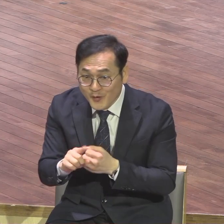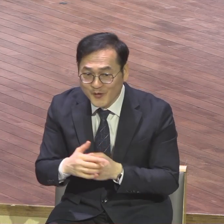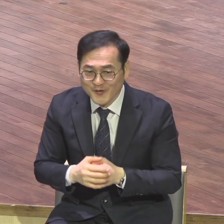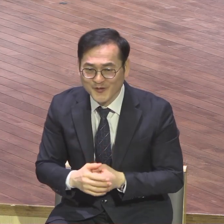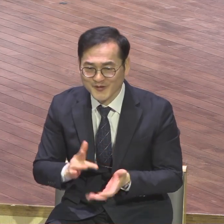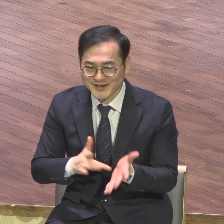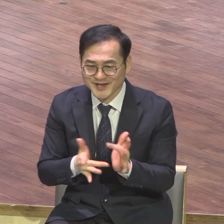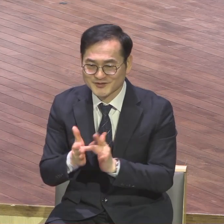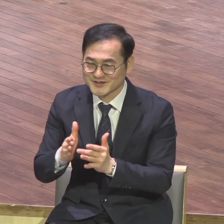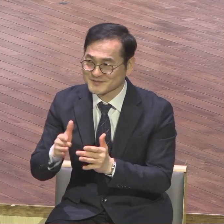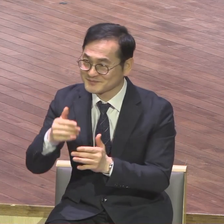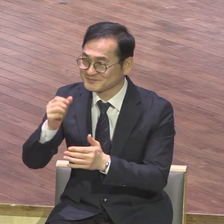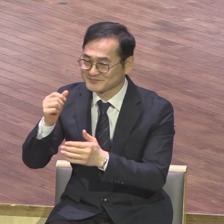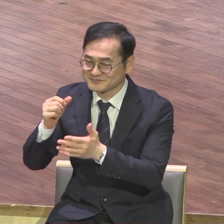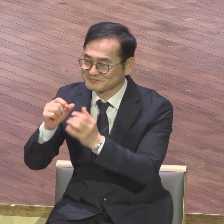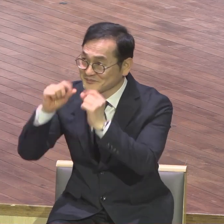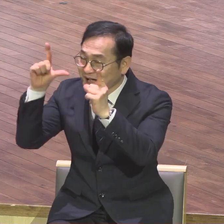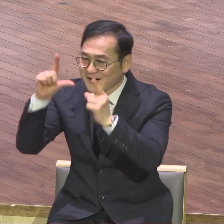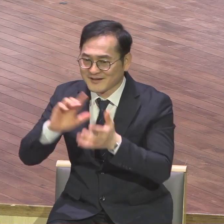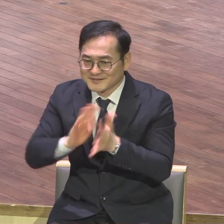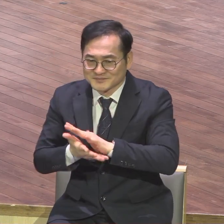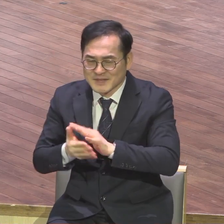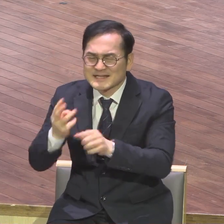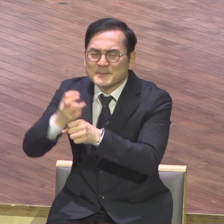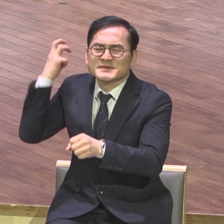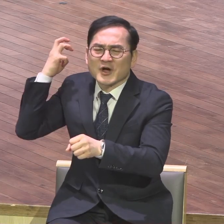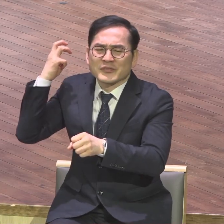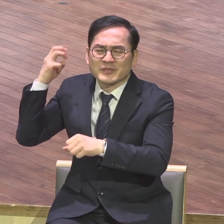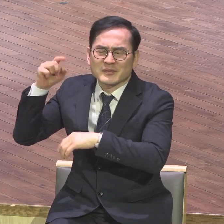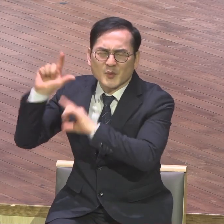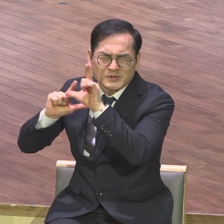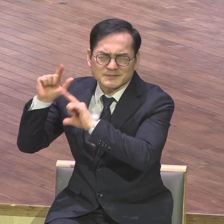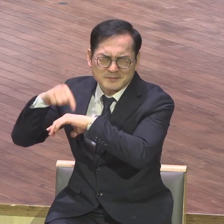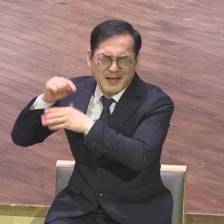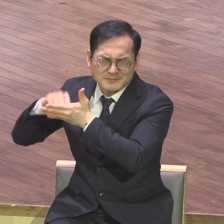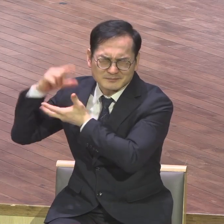그 30년 전 그 상태라. 그냥 하루같이